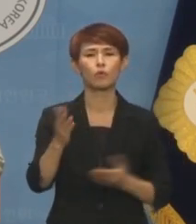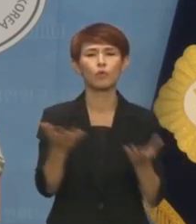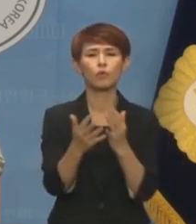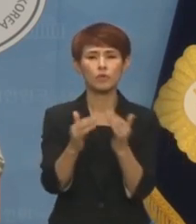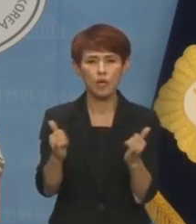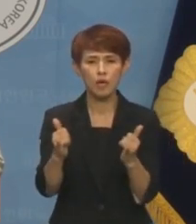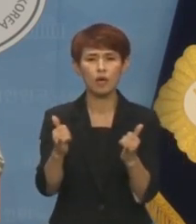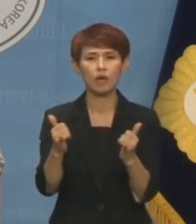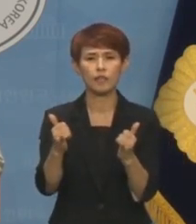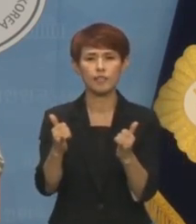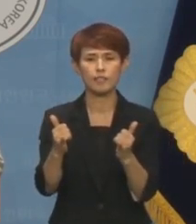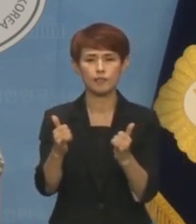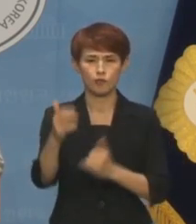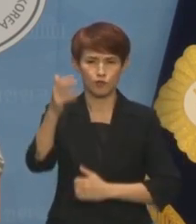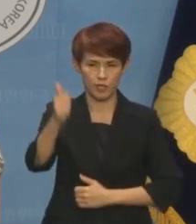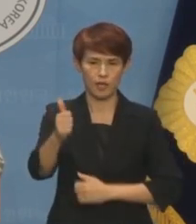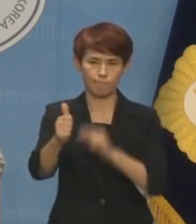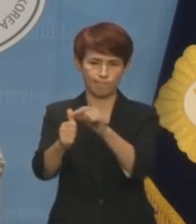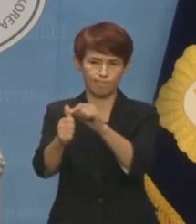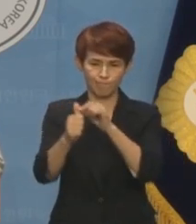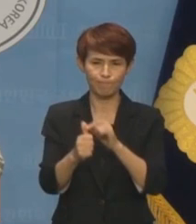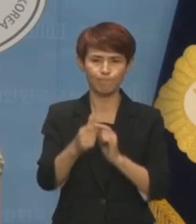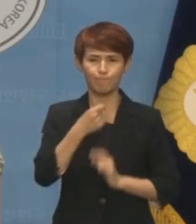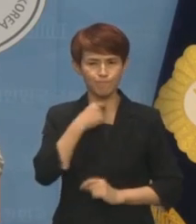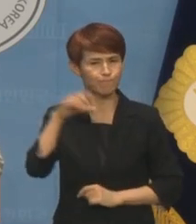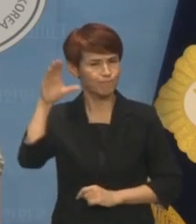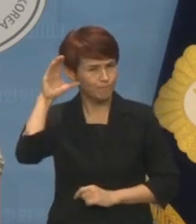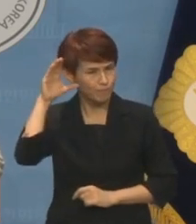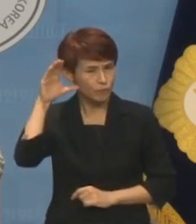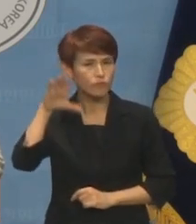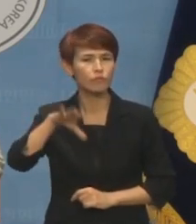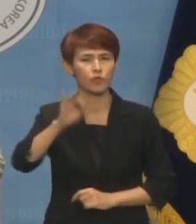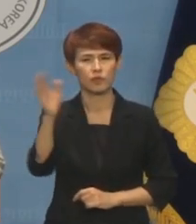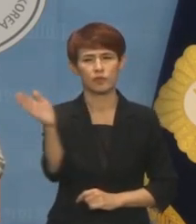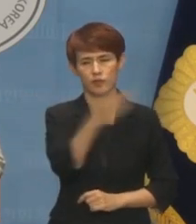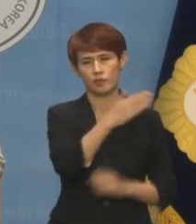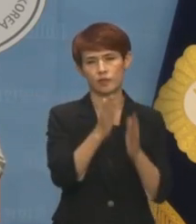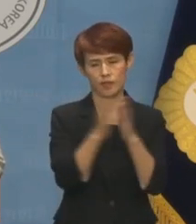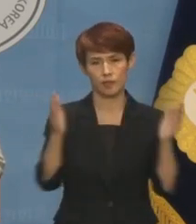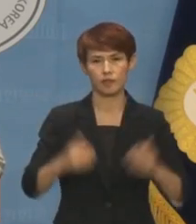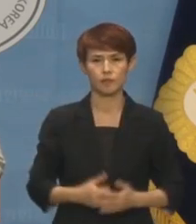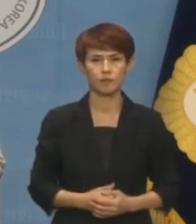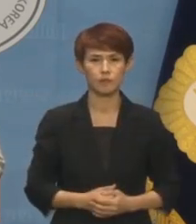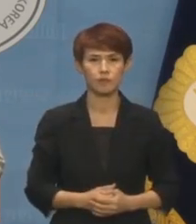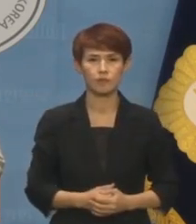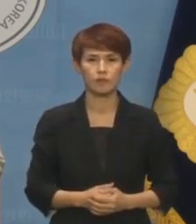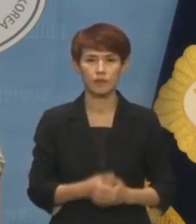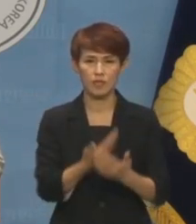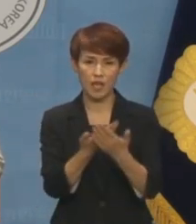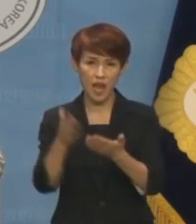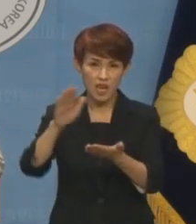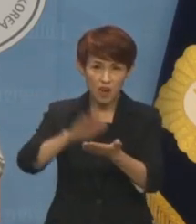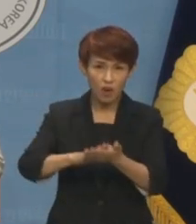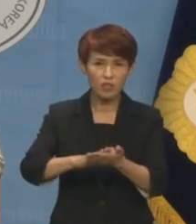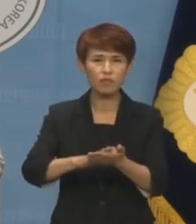노동자들을 주체로 세워 현장 이야기를 듣는 것부터 시작해야 합니다. 그리고 개혁의 대상은 민주노조가 아니라